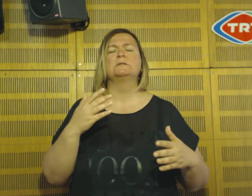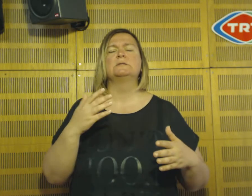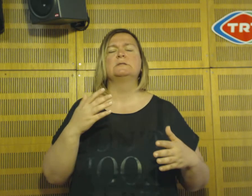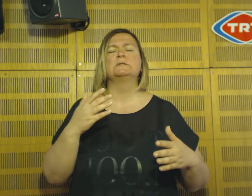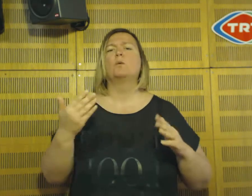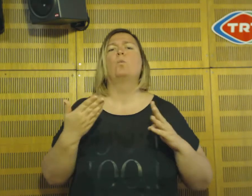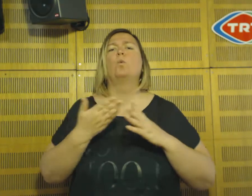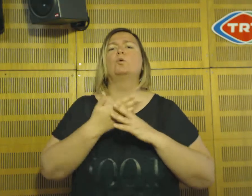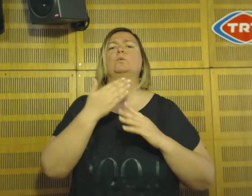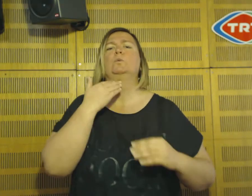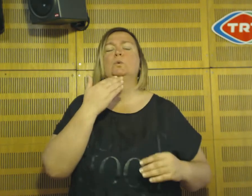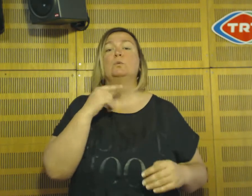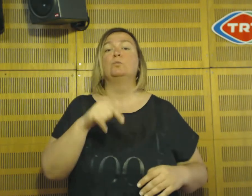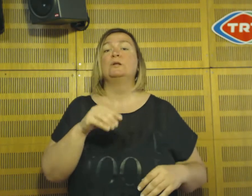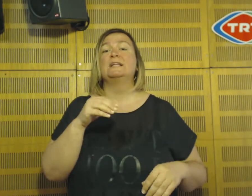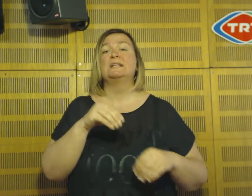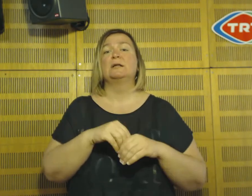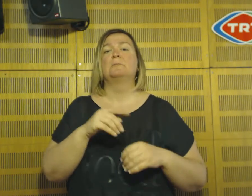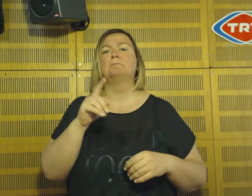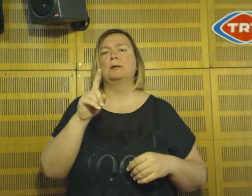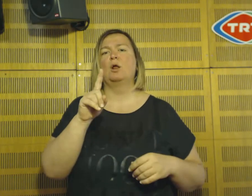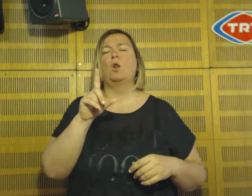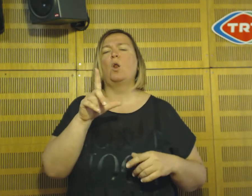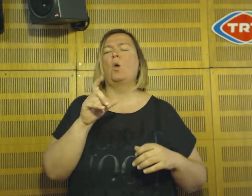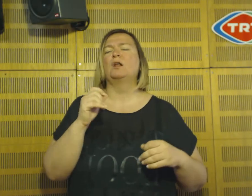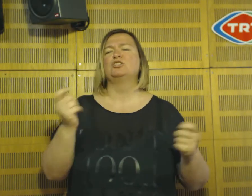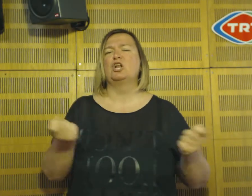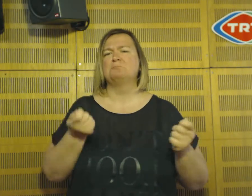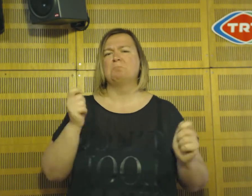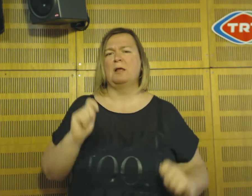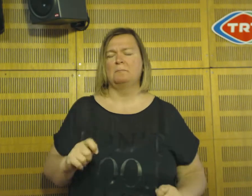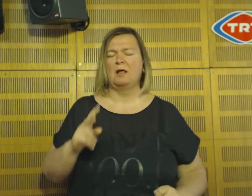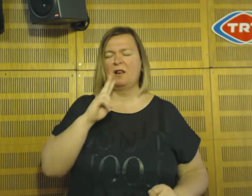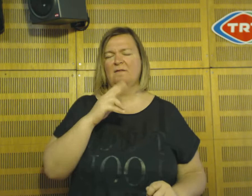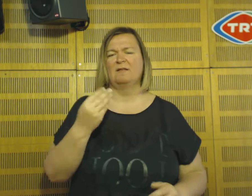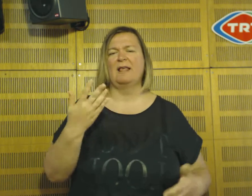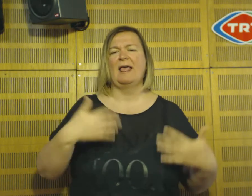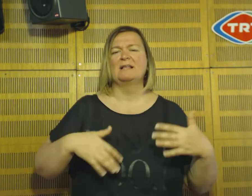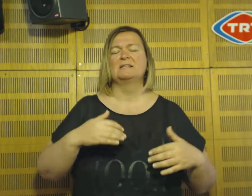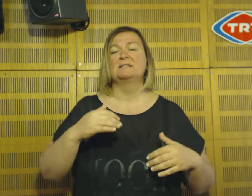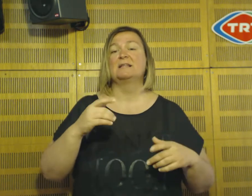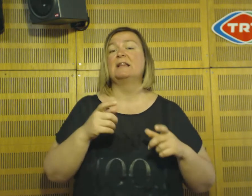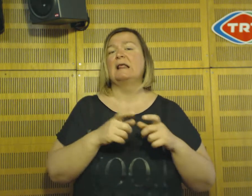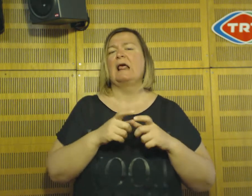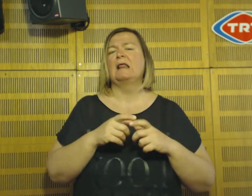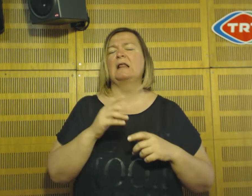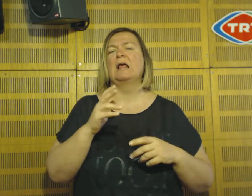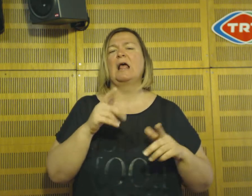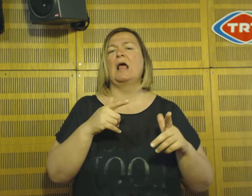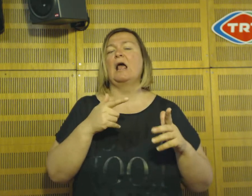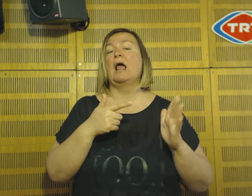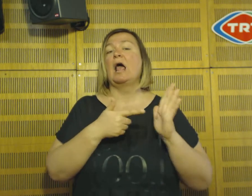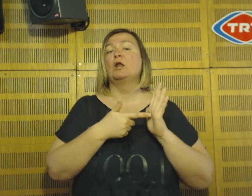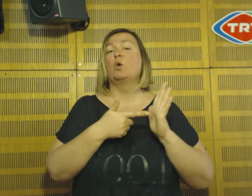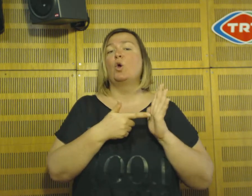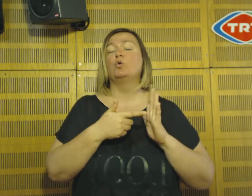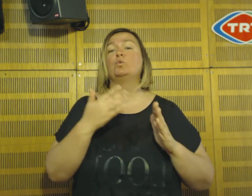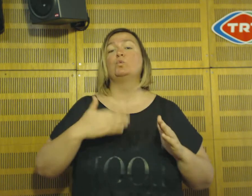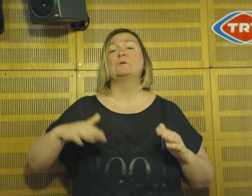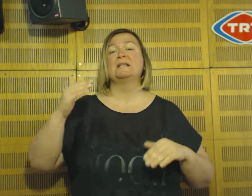zaten. Ve bunun için önce bir lokal çalışma yapmaya karar verdik. Engel Seyahat Danışma Derneği olarak Kadıköy'de Yüksek Seçim Kurulu ile bir